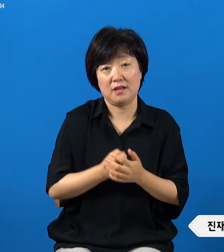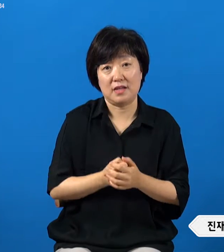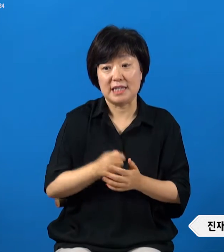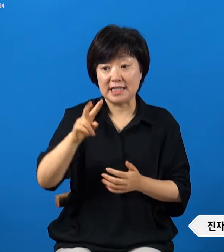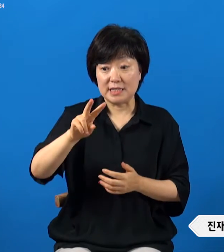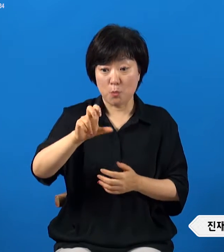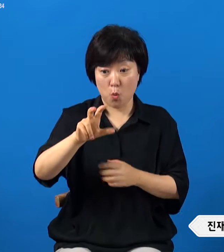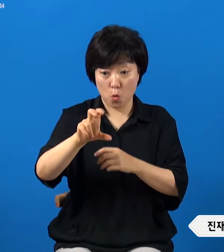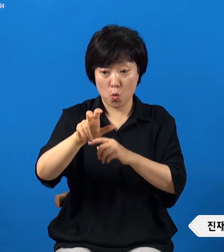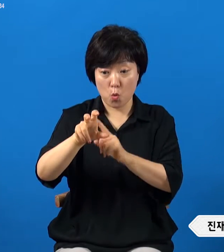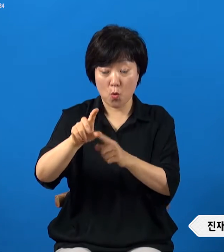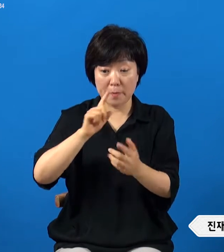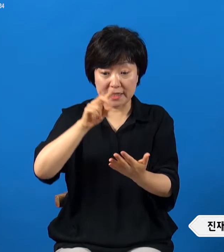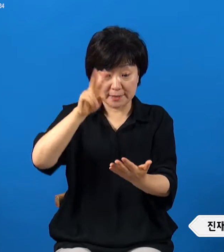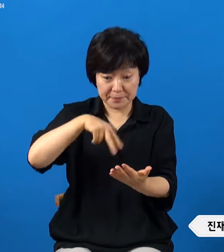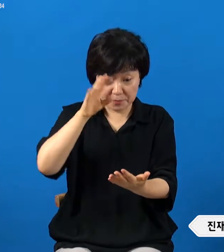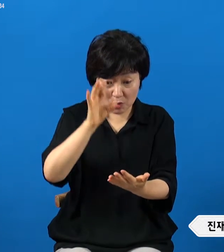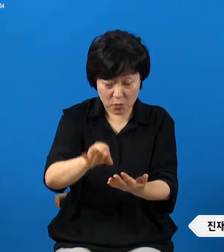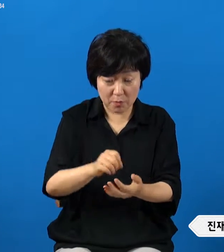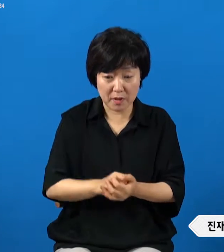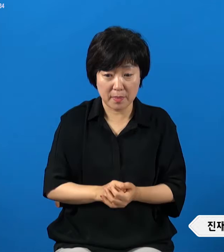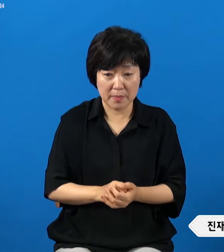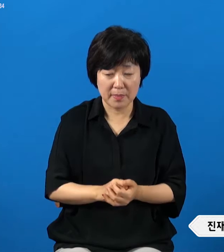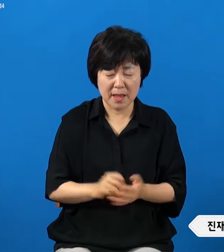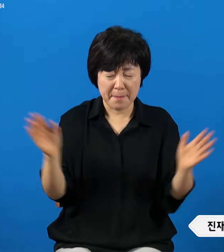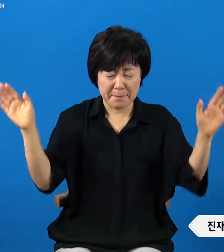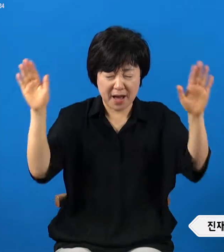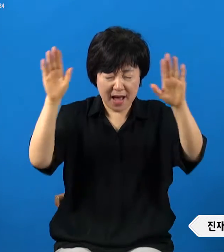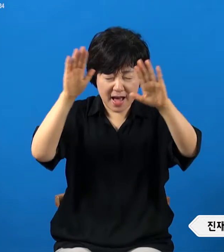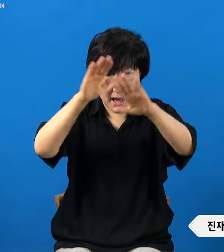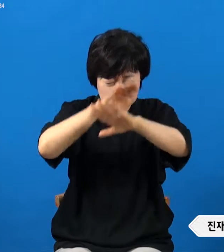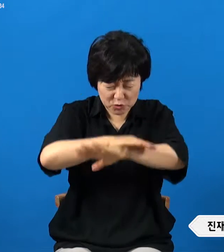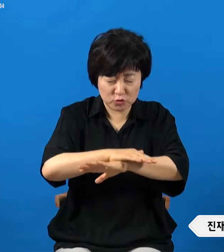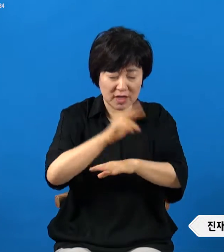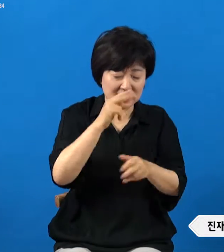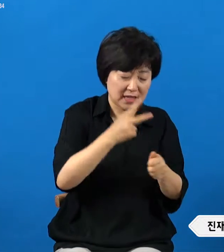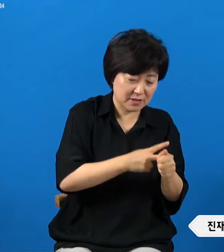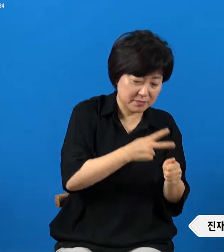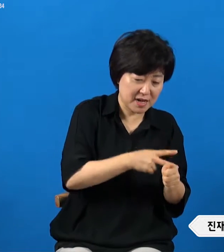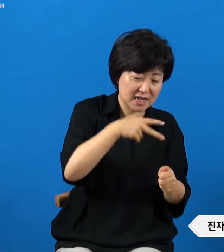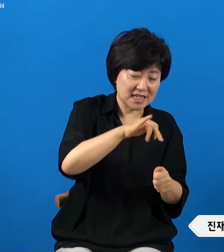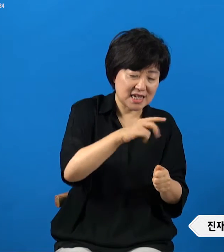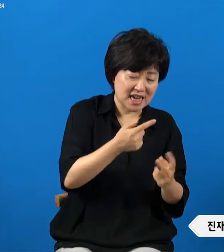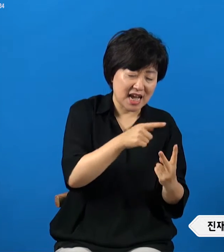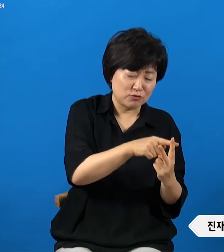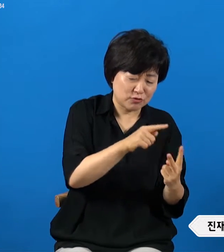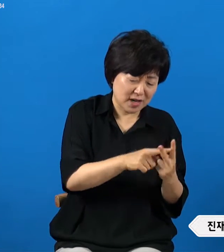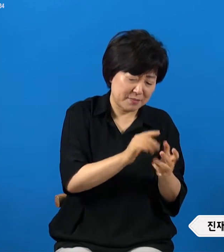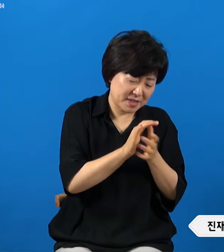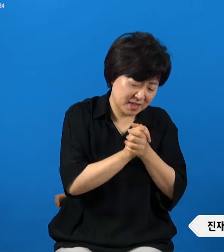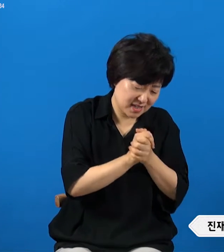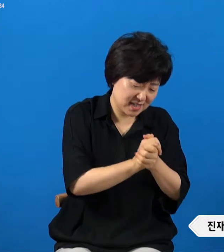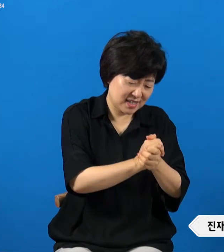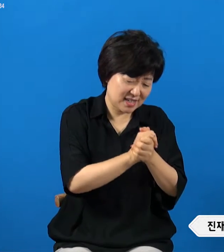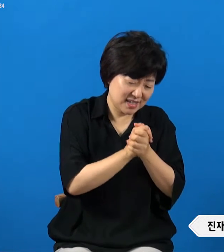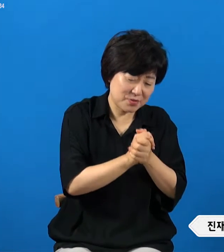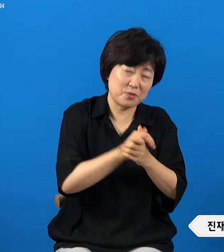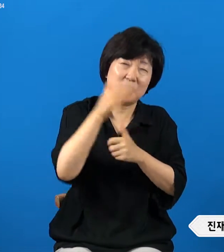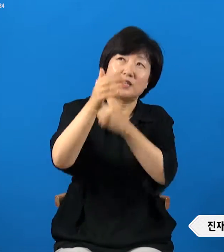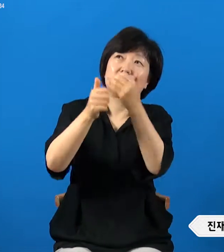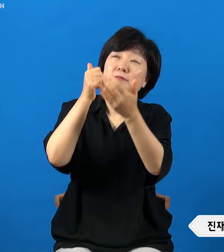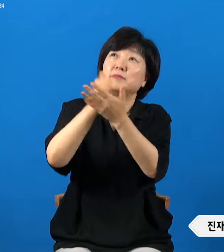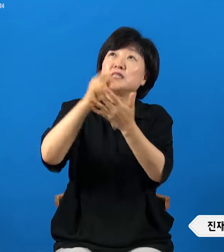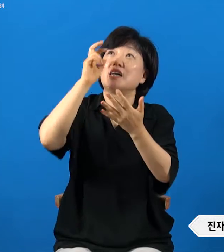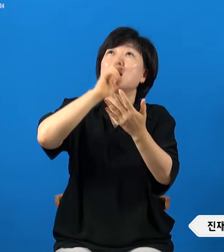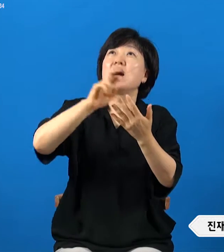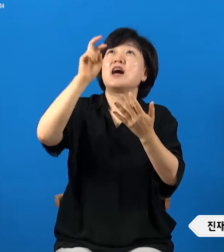25절은 우리에게 말씀합니다. 한밤중에 바울과 실라가 기도하고 하나님을